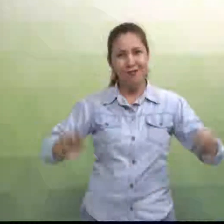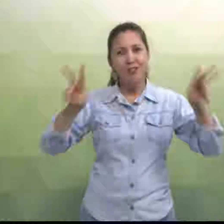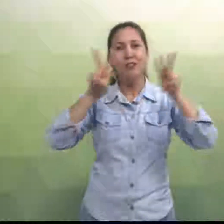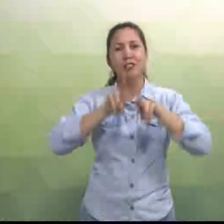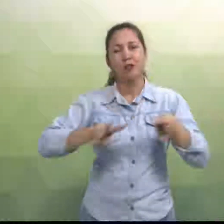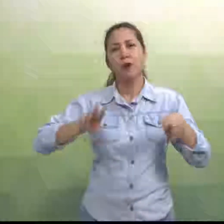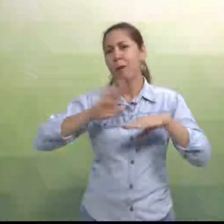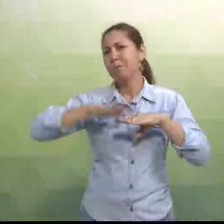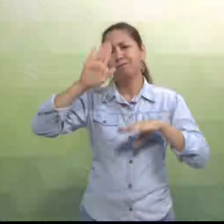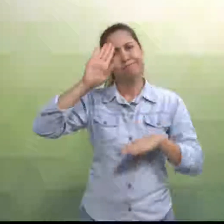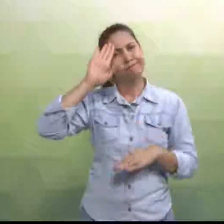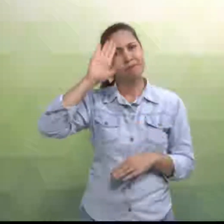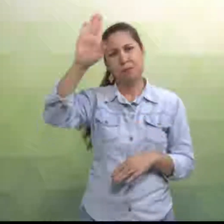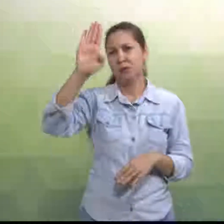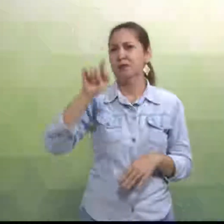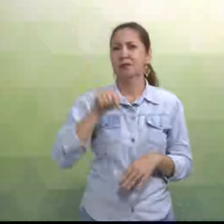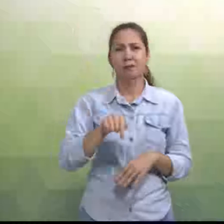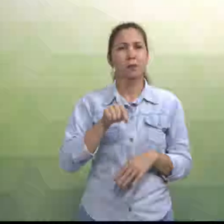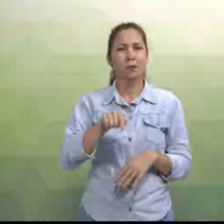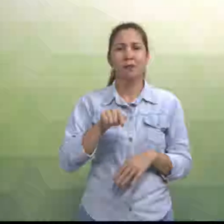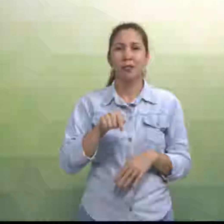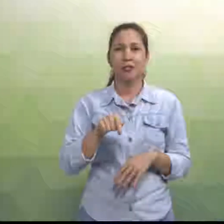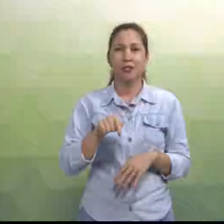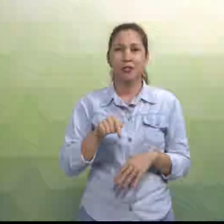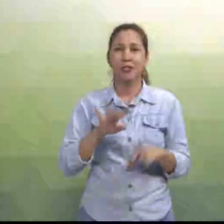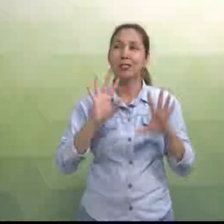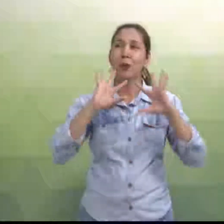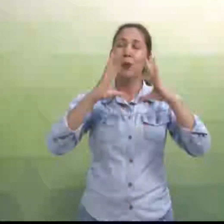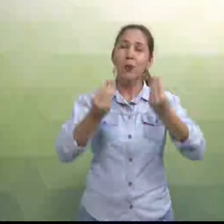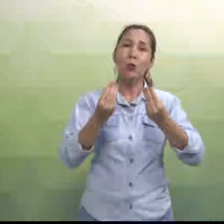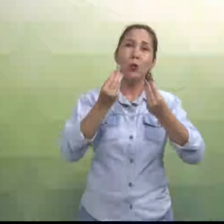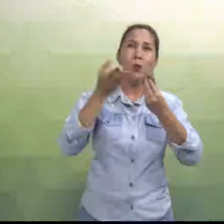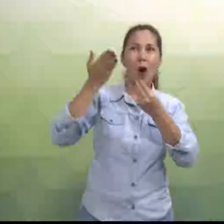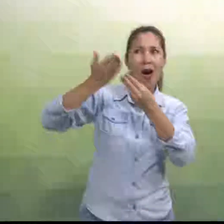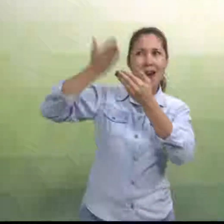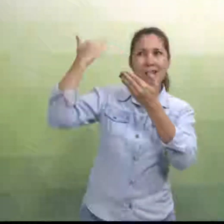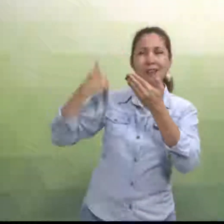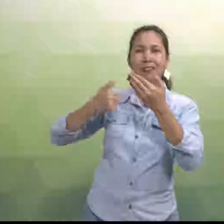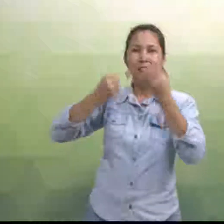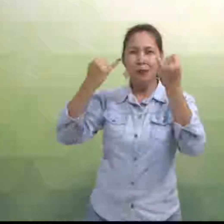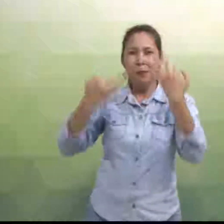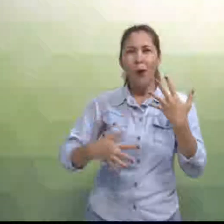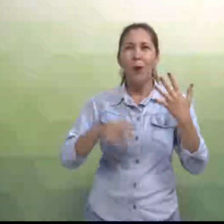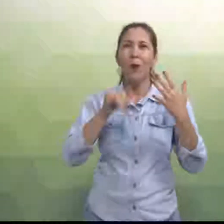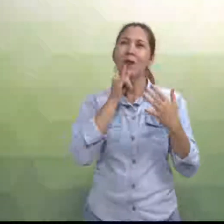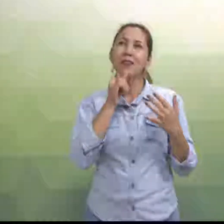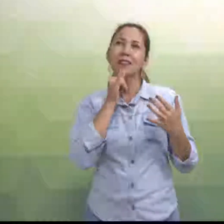auditivas, e sim visuais. Então, é muito importante nos ater a materiais